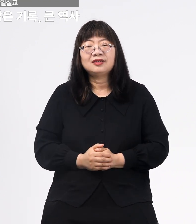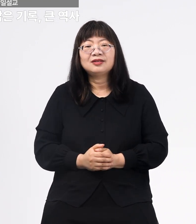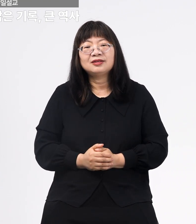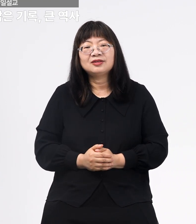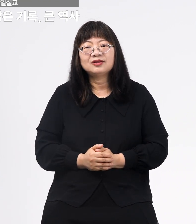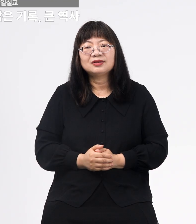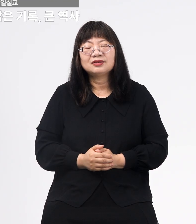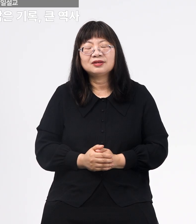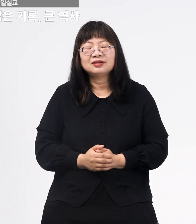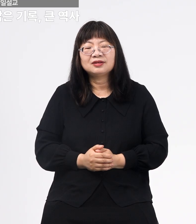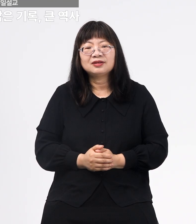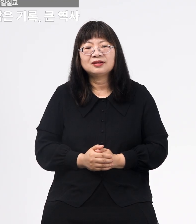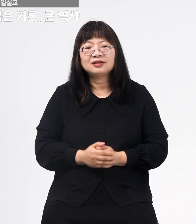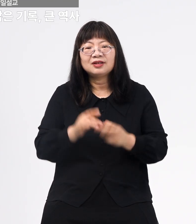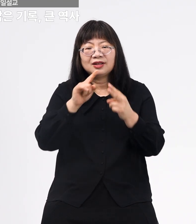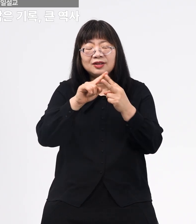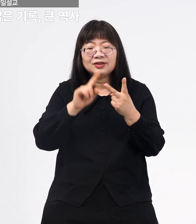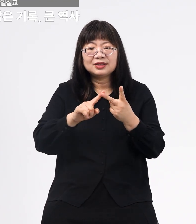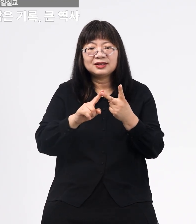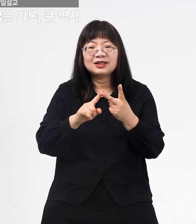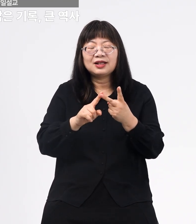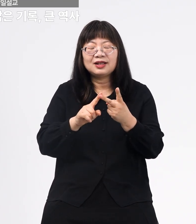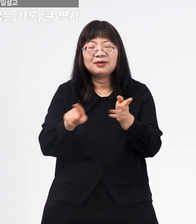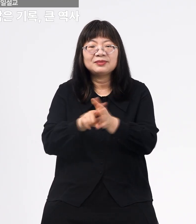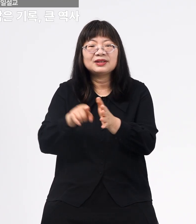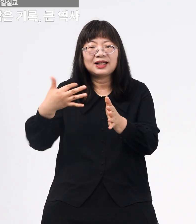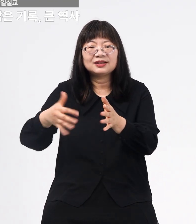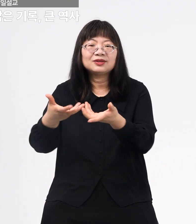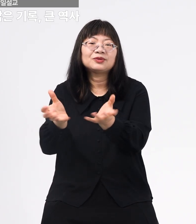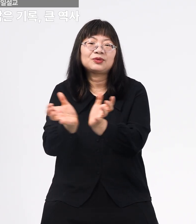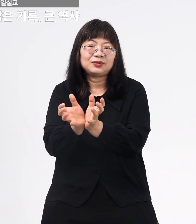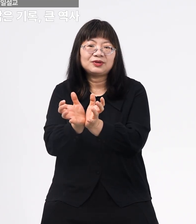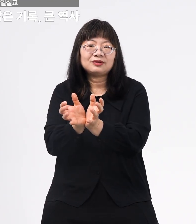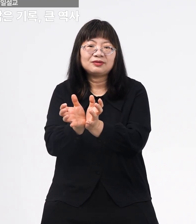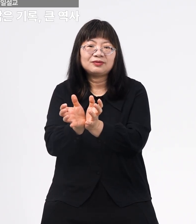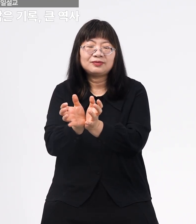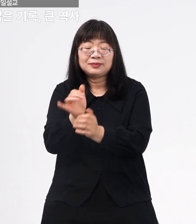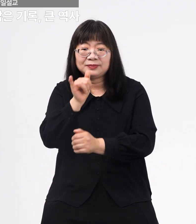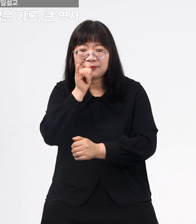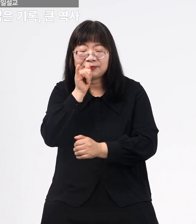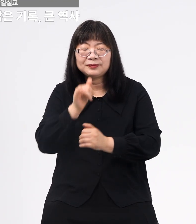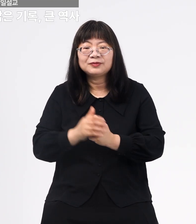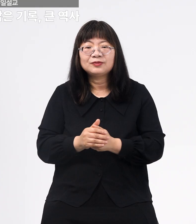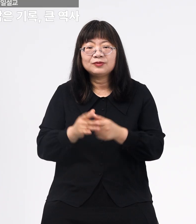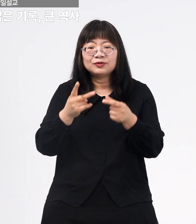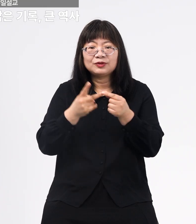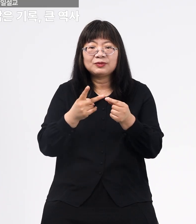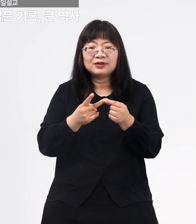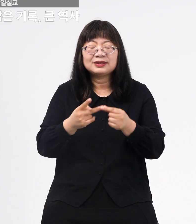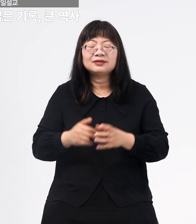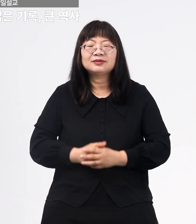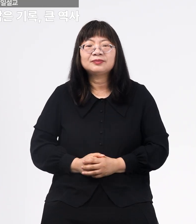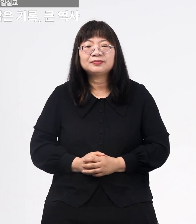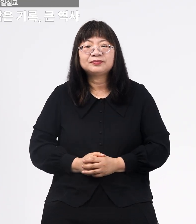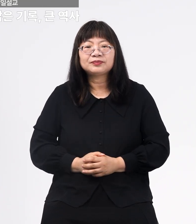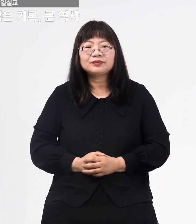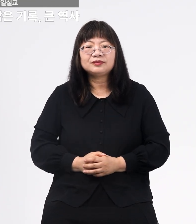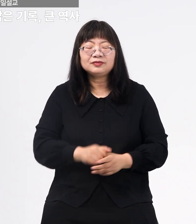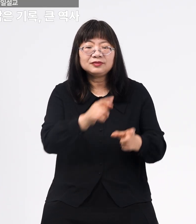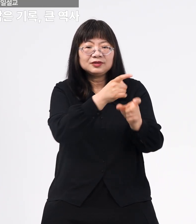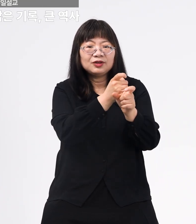다 경계선 밖의 인물이에요. 두 번째는 이들이